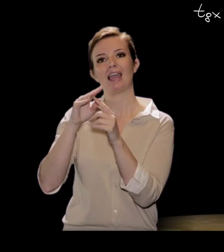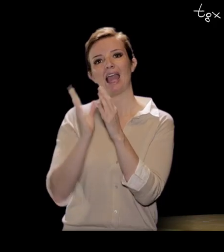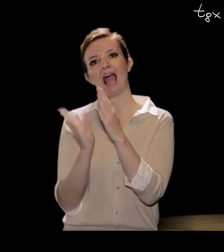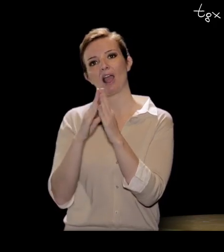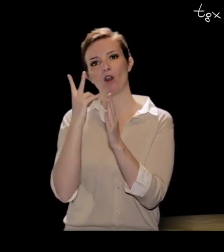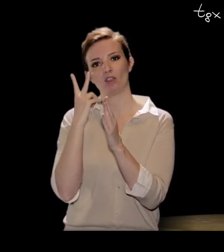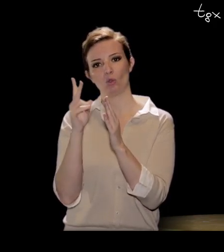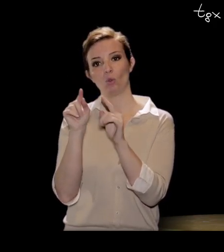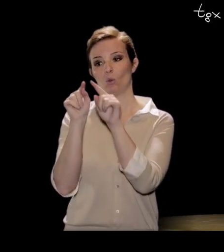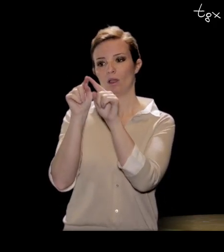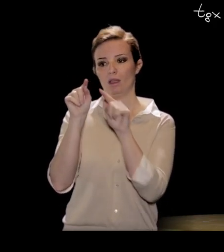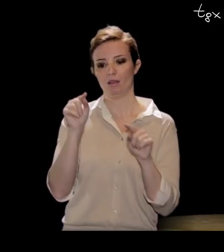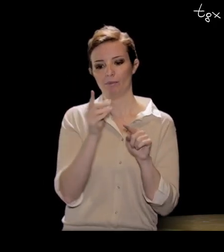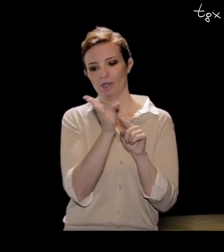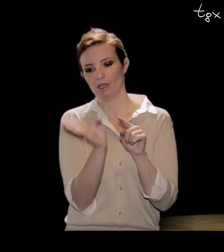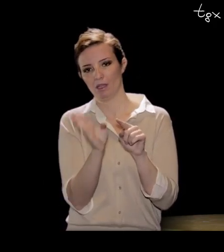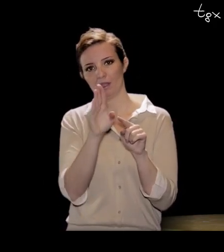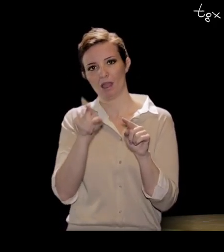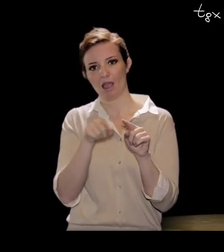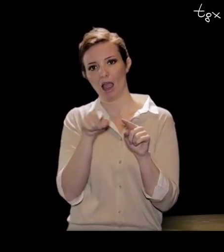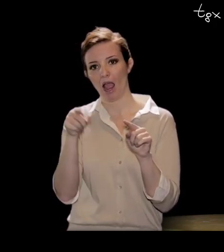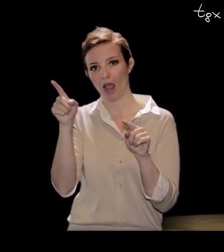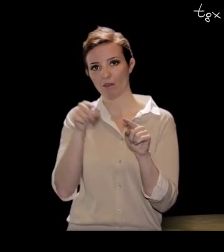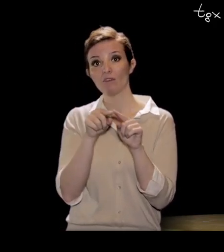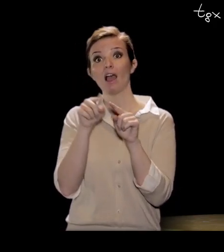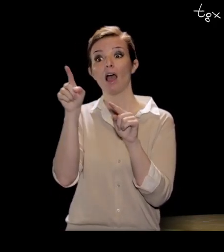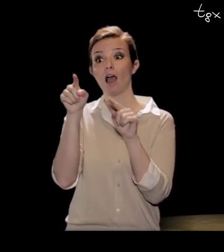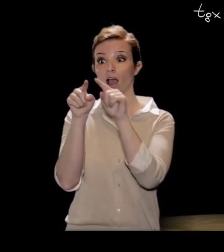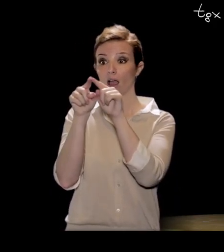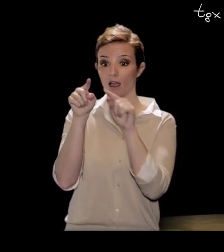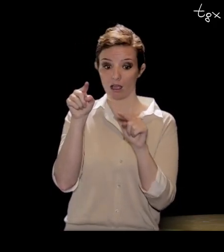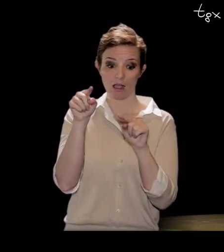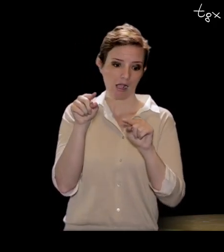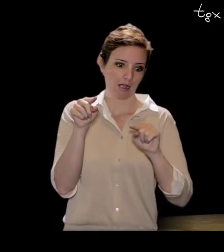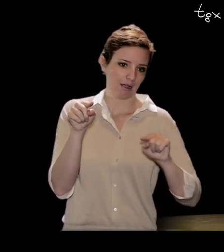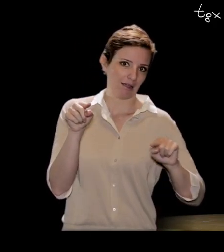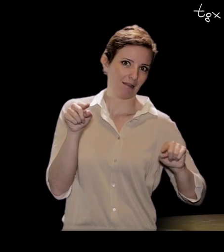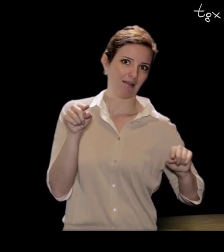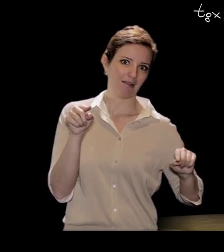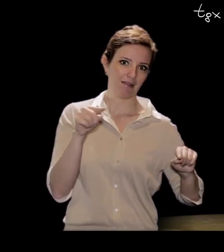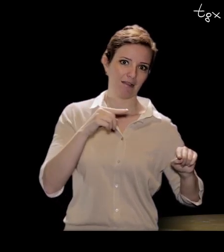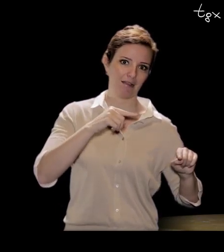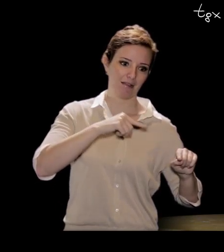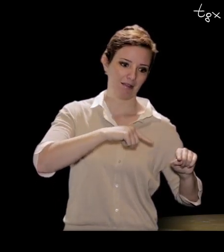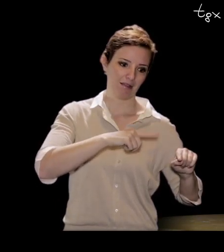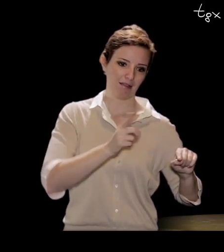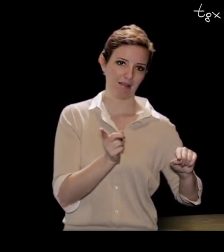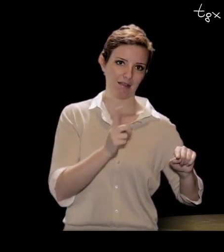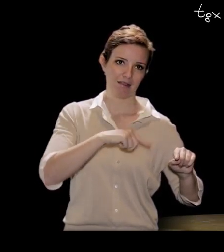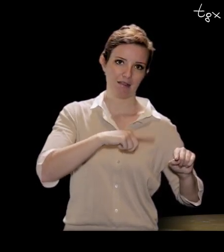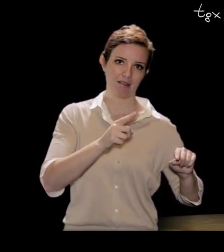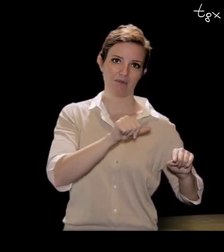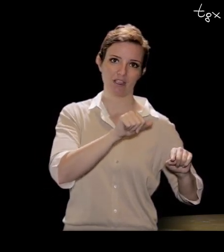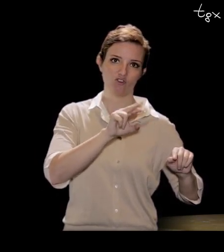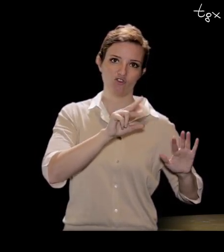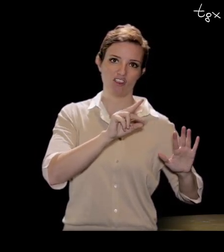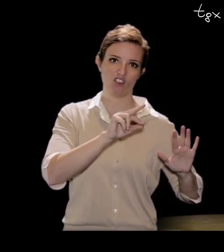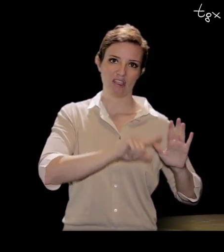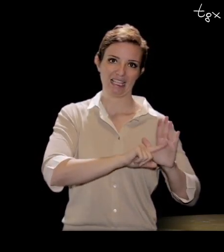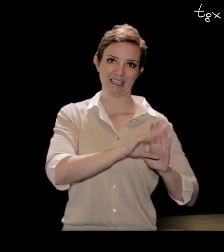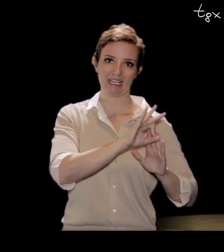saranno questo, α. Poi prolungando il vettore troveremo anche quest'altro, che sarà 180 gradi più